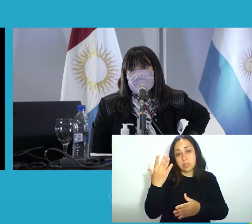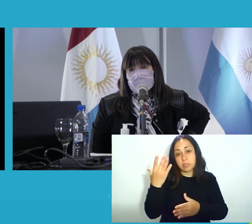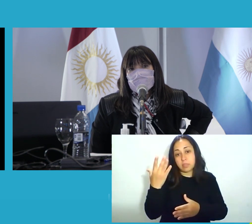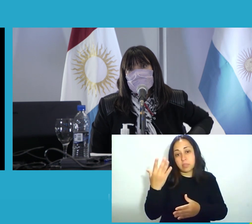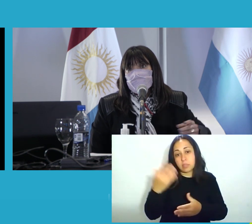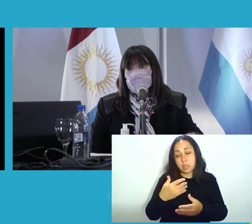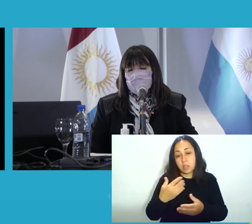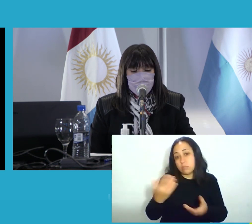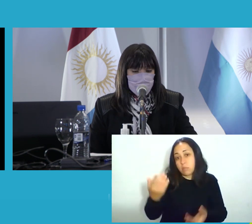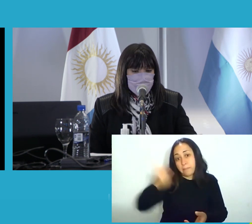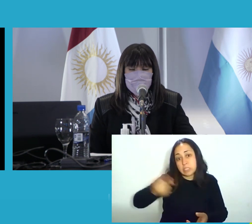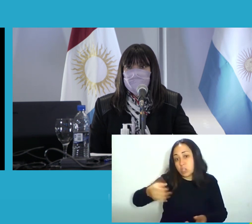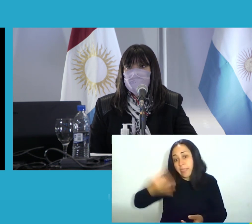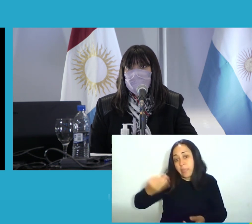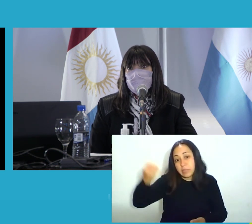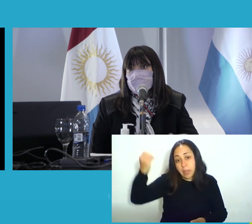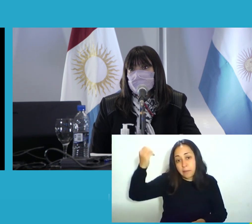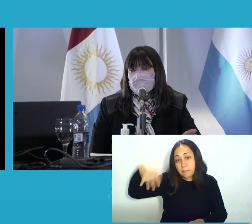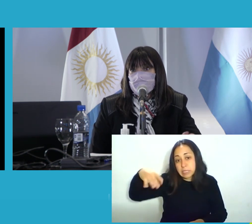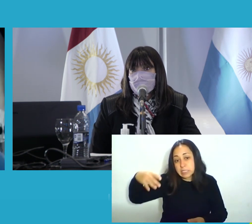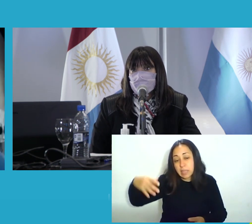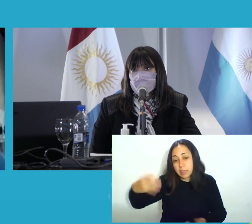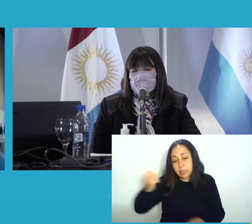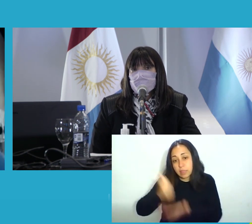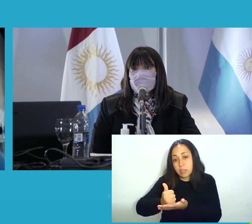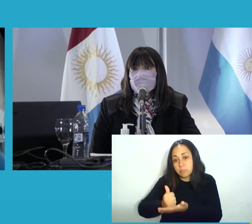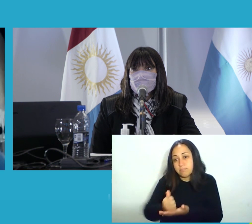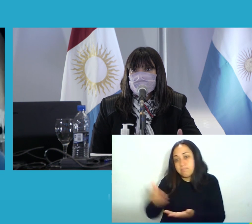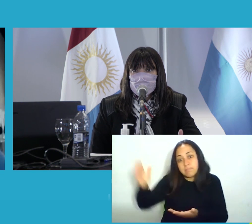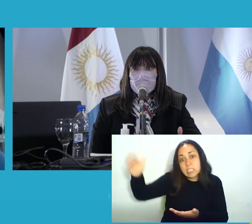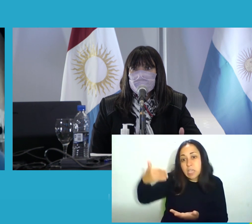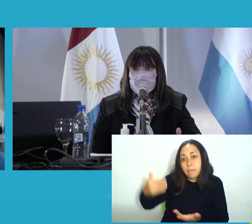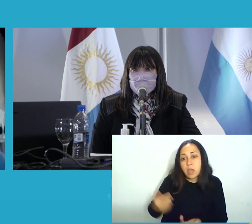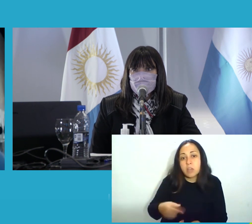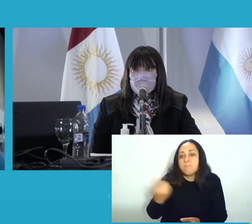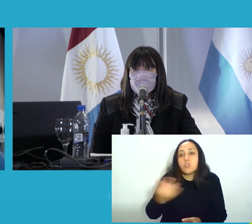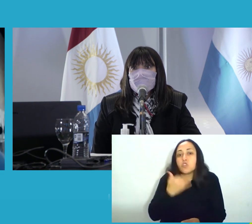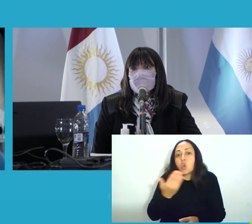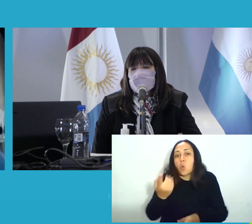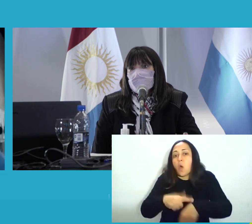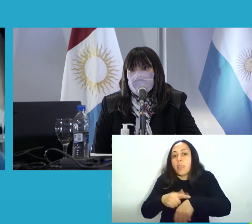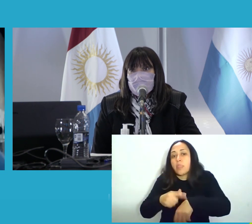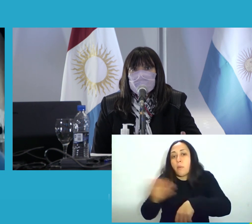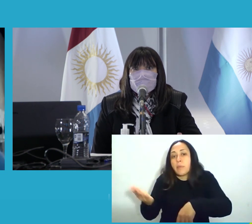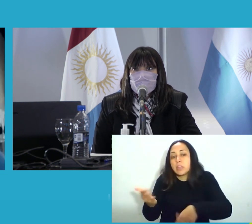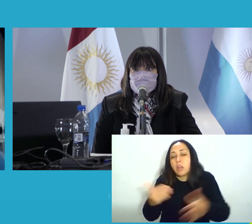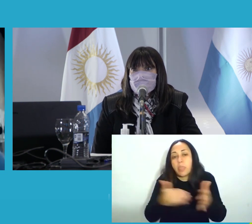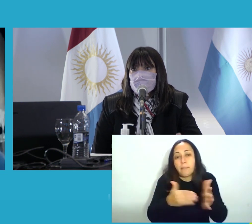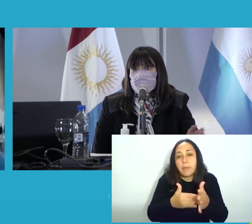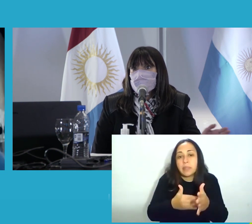estar presente, y cuando se le da la palabra tiene que estar, no se le puede garantizar cuándo va a ser el momento de hablar, porque algunos